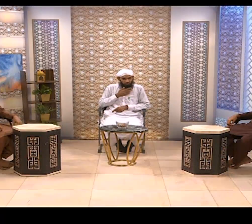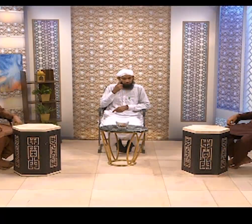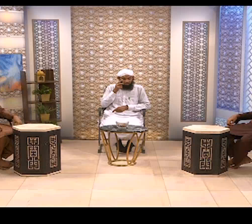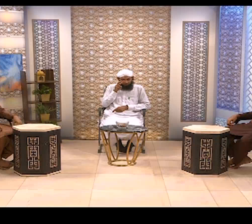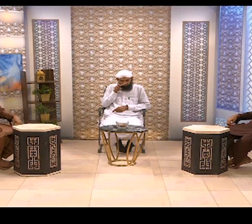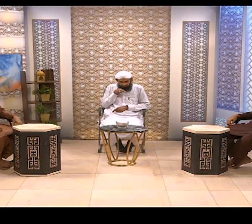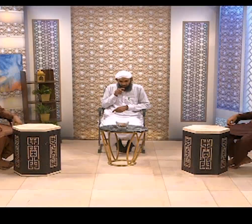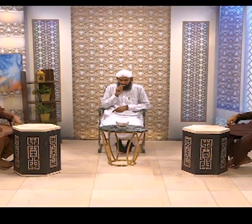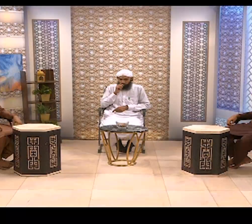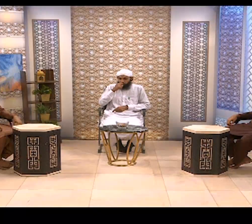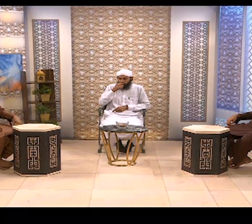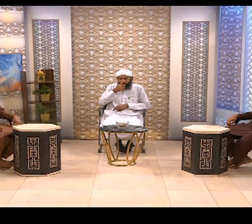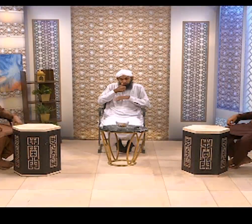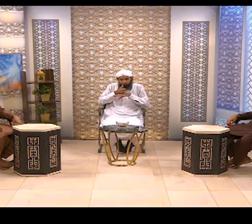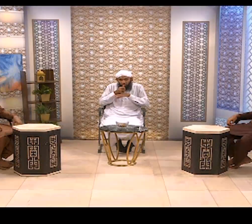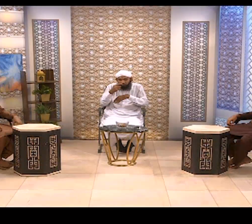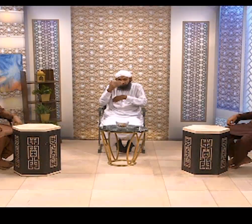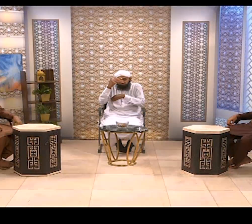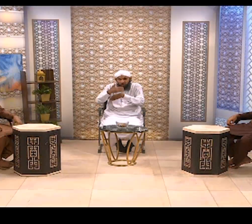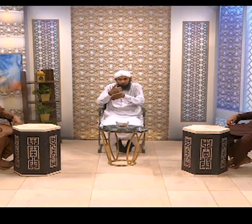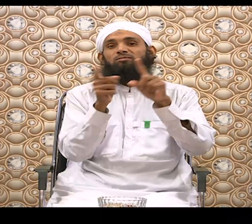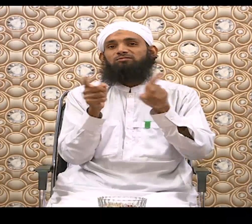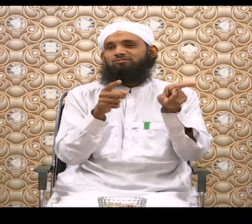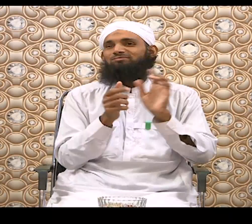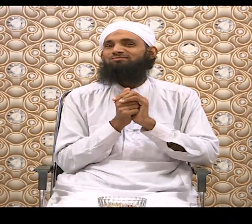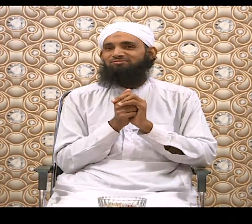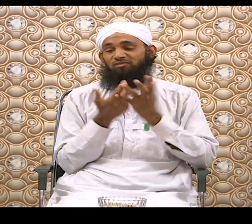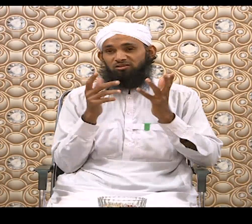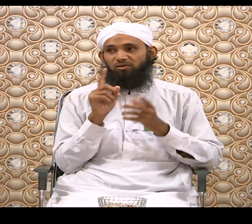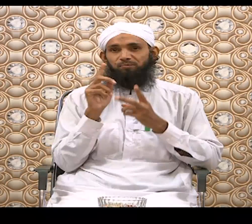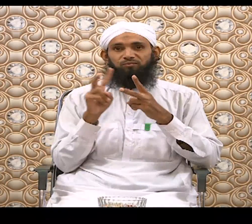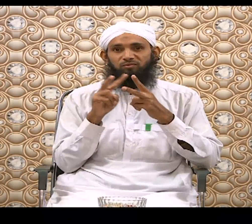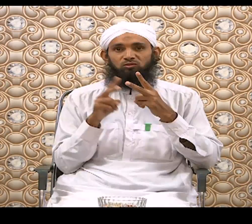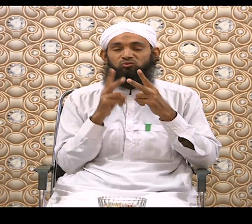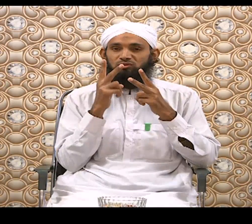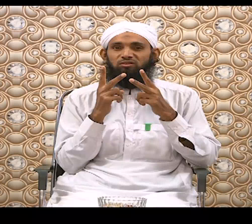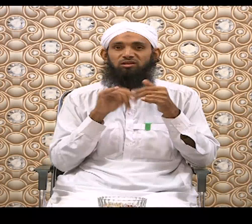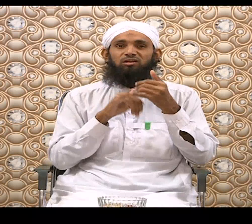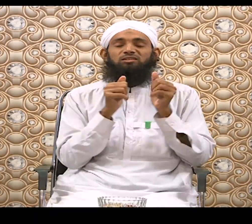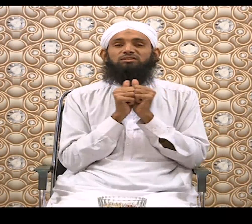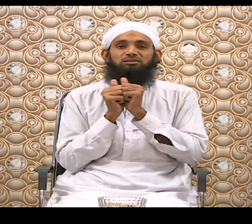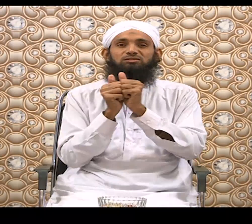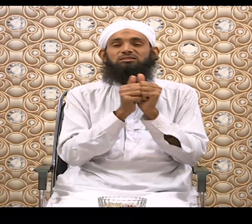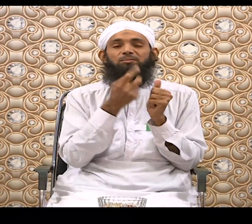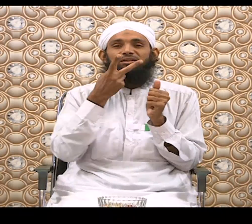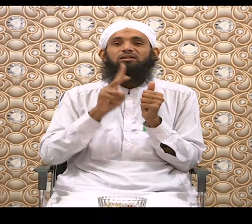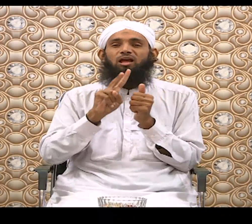جھکائے خاموشی کے ساتھ علم حاصل کرتے چنانچہ حضرت سعیدنا امیر معاویہ رضی اللہ عنہ نے حضرت سعیدنا امام